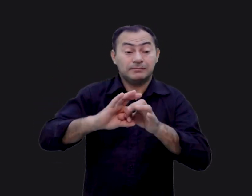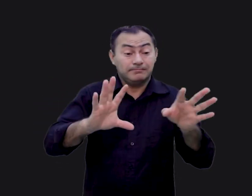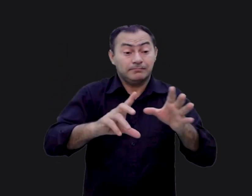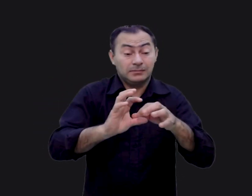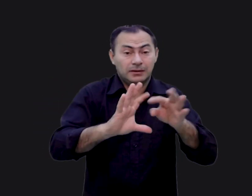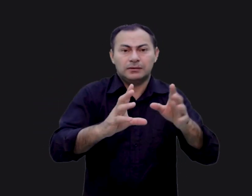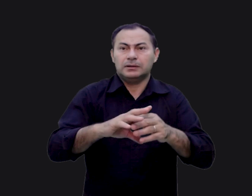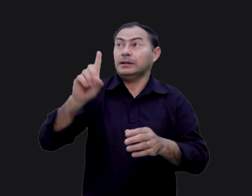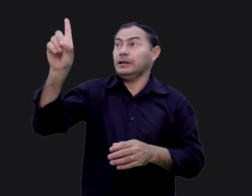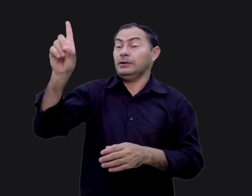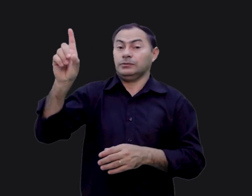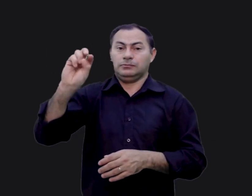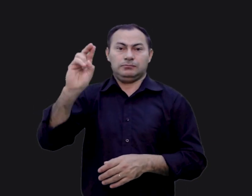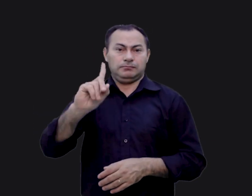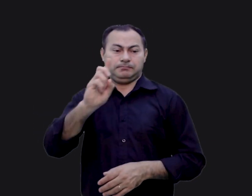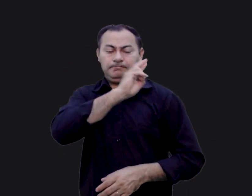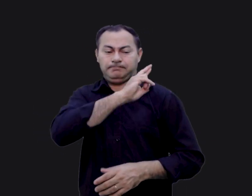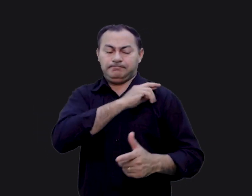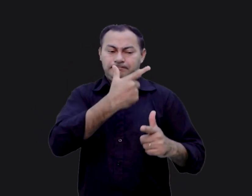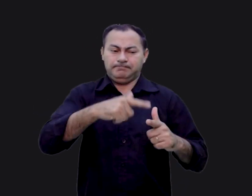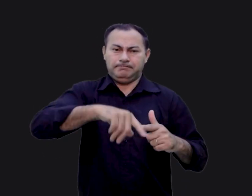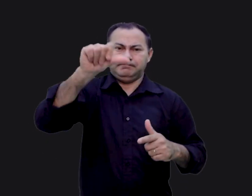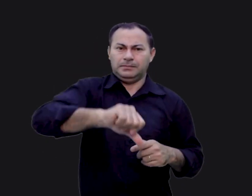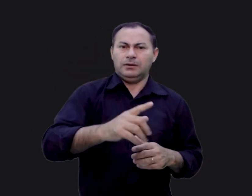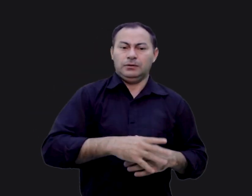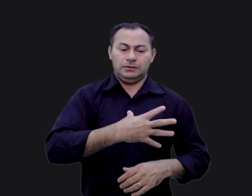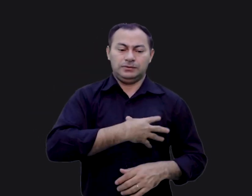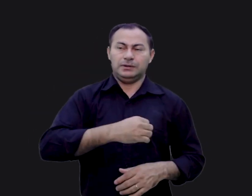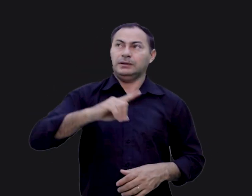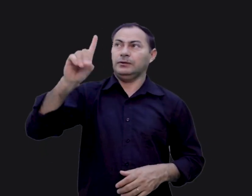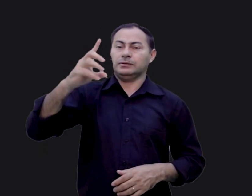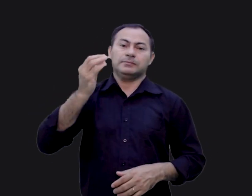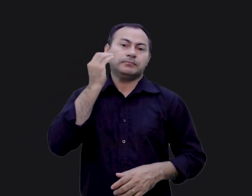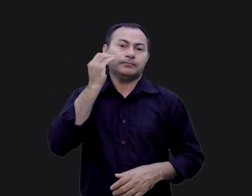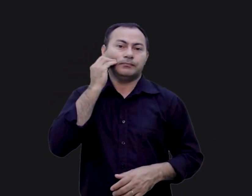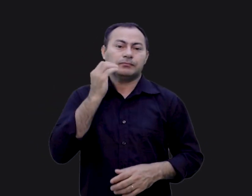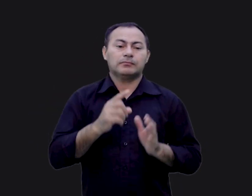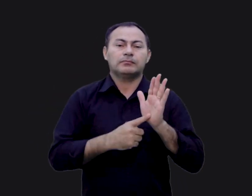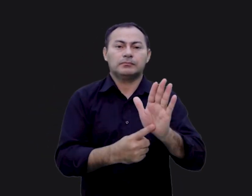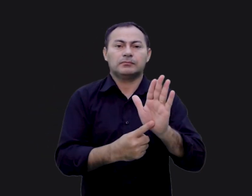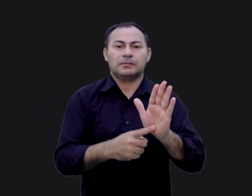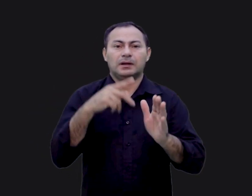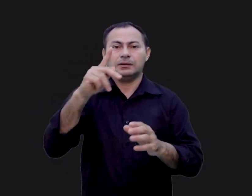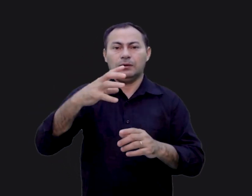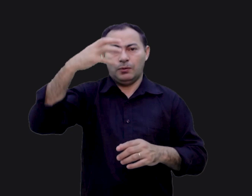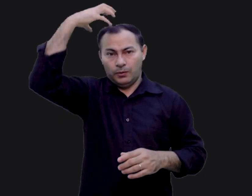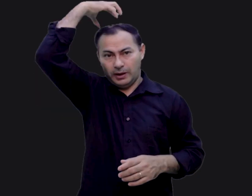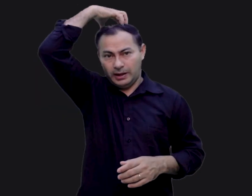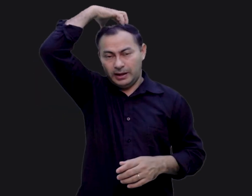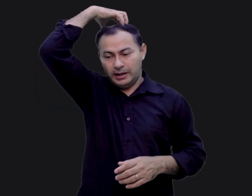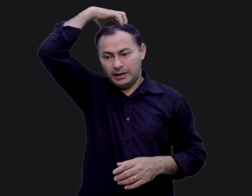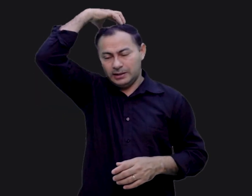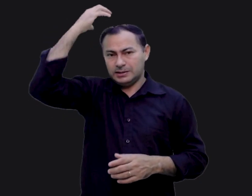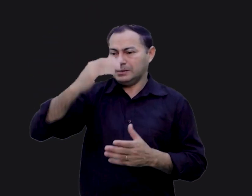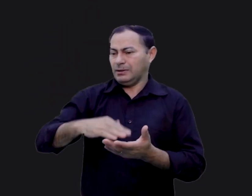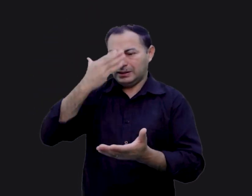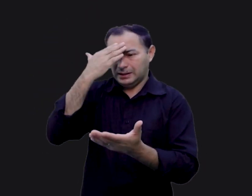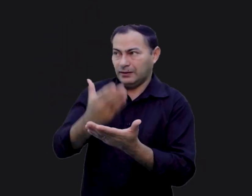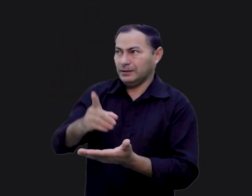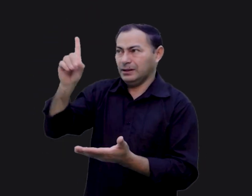foi responsável por todas aquelas terríveis consequências que os filhos de Deus experimentaram, resultantes de seus reis apóstatas e ímpios.